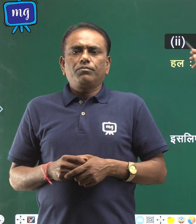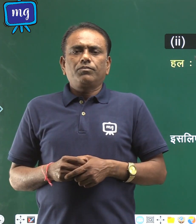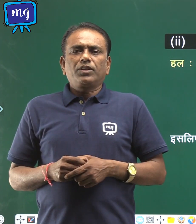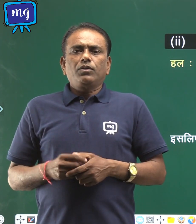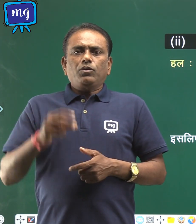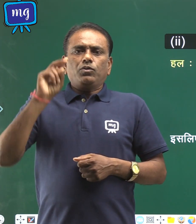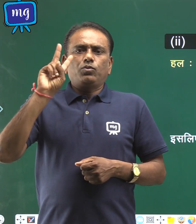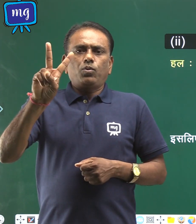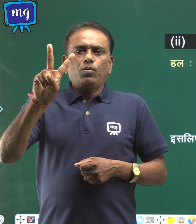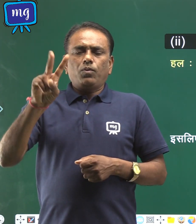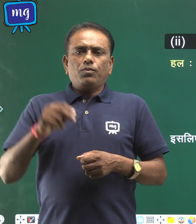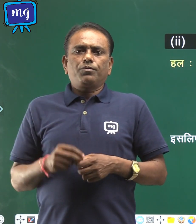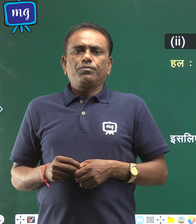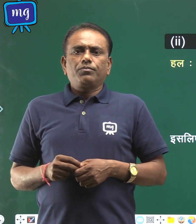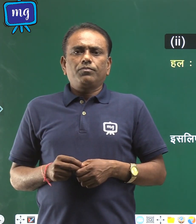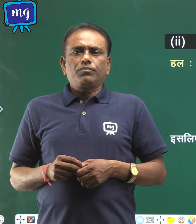दूसरा